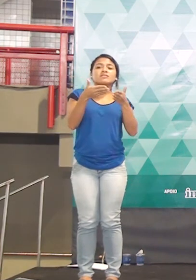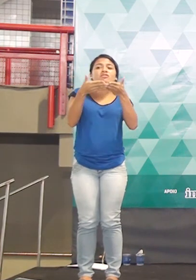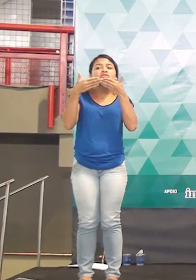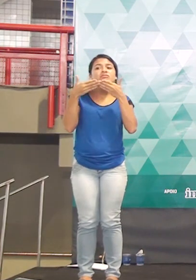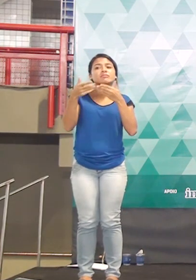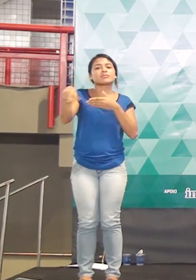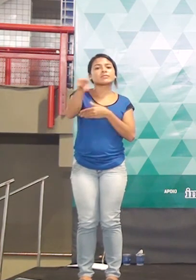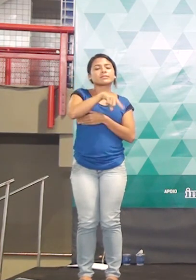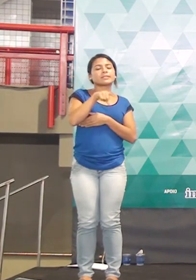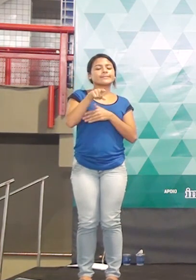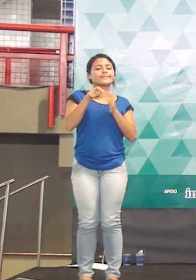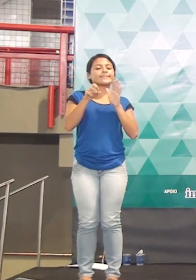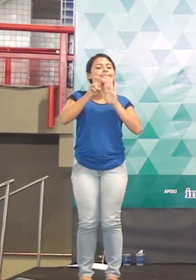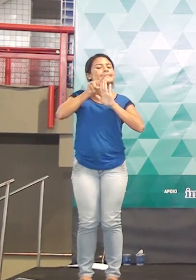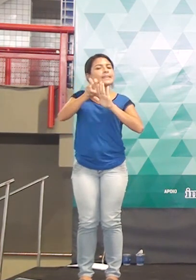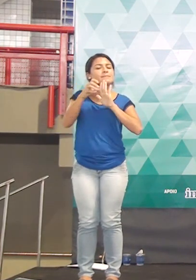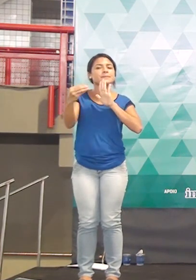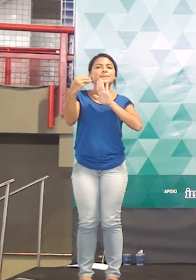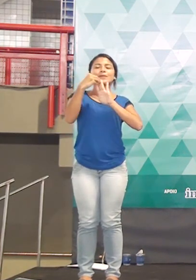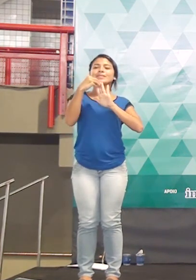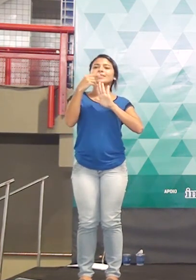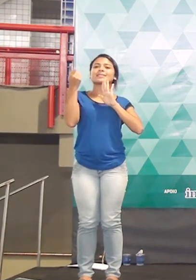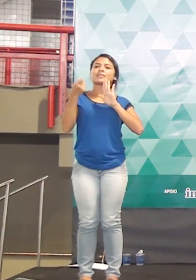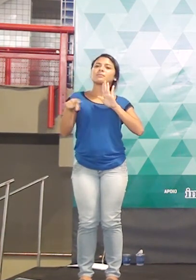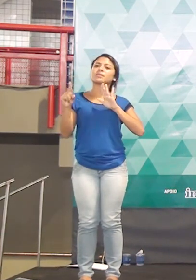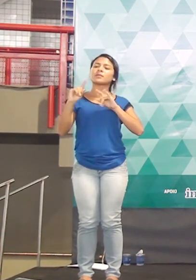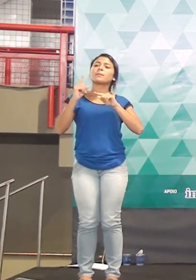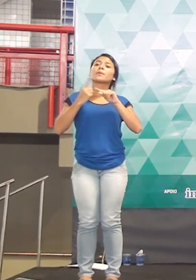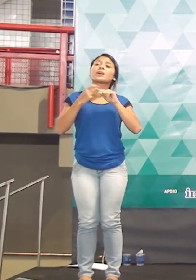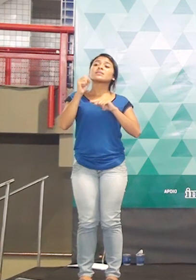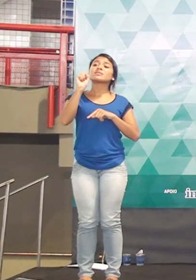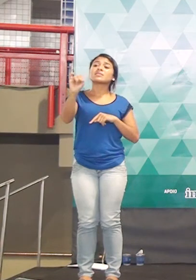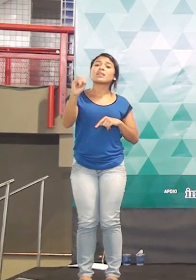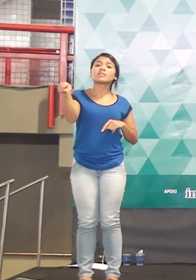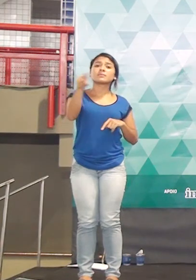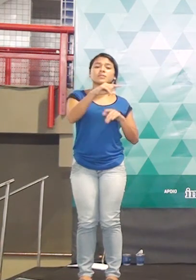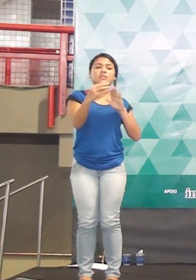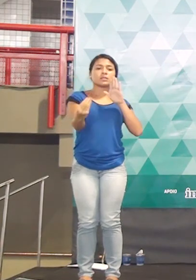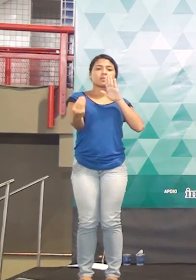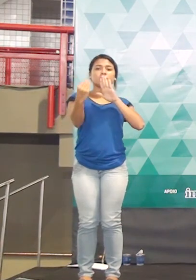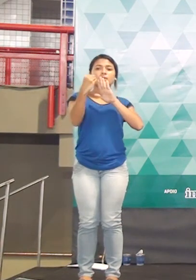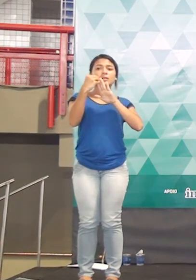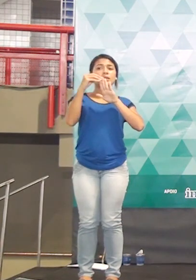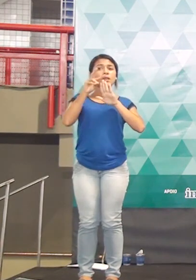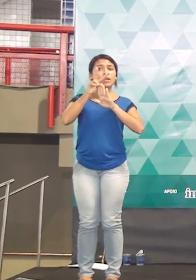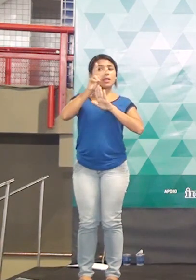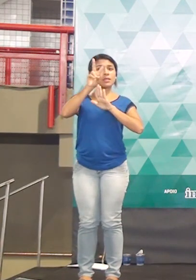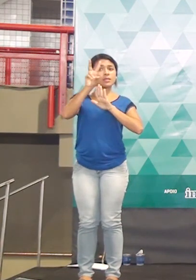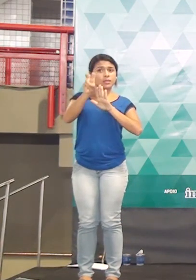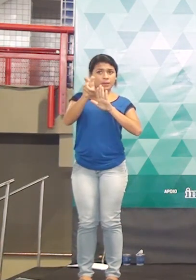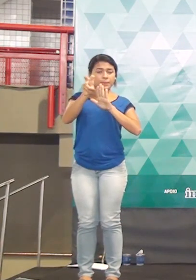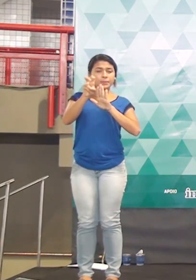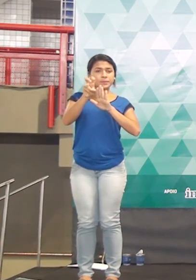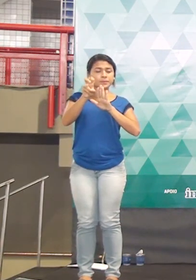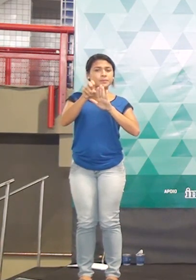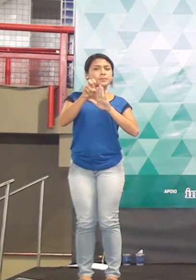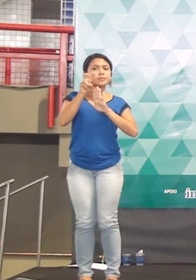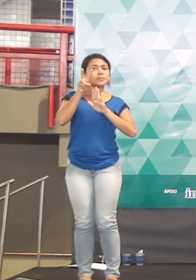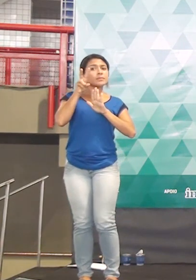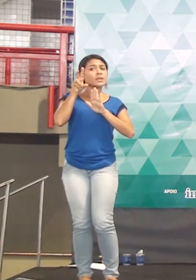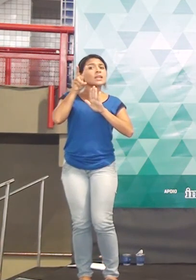é facultativo. Por quê? Porque se você põe o título, está lá no edital, o título